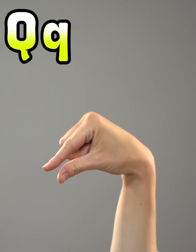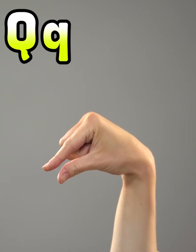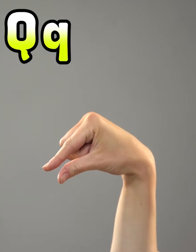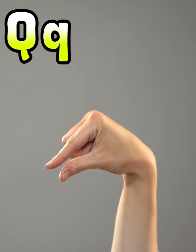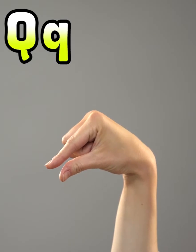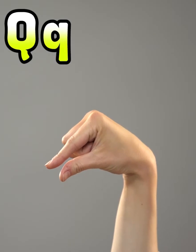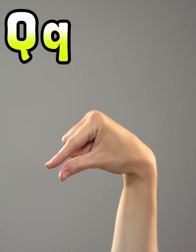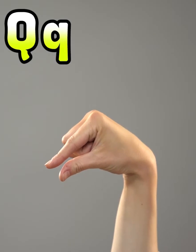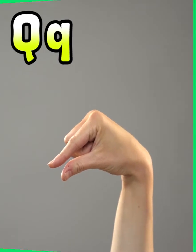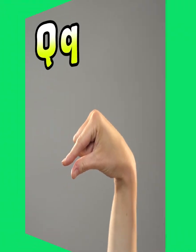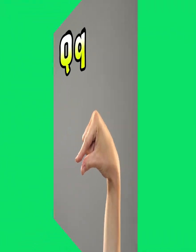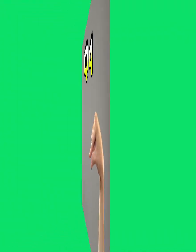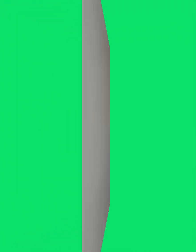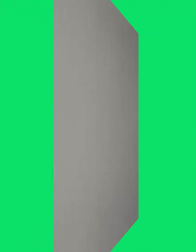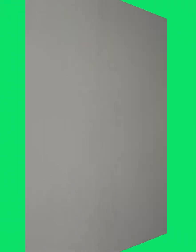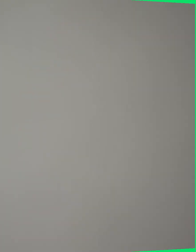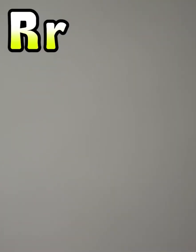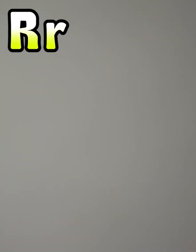鹌鹑